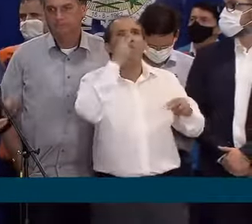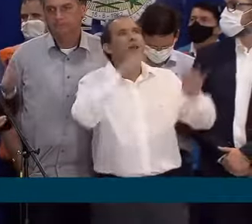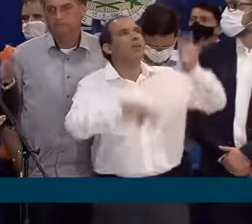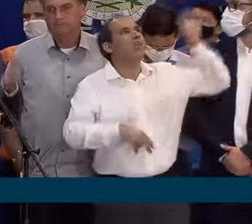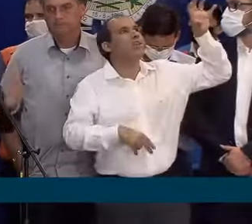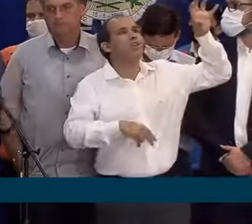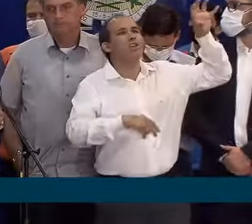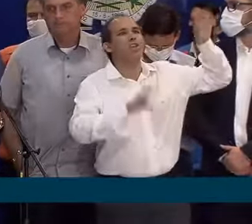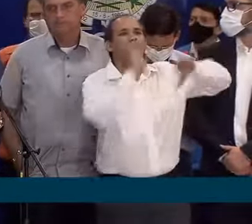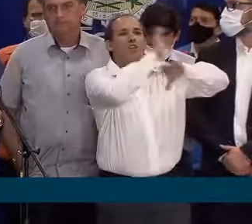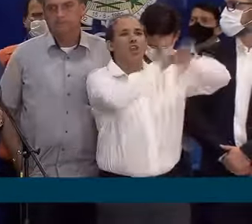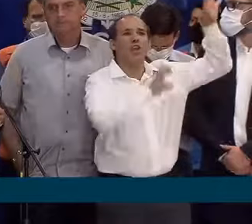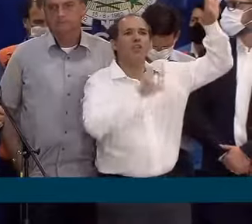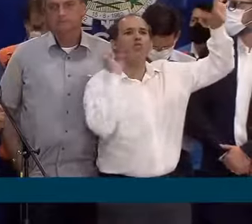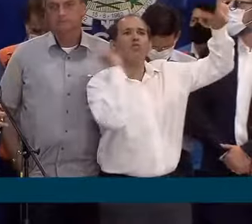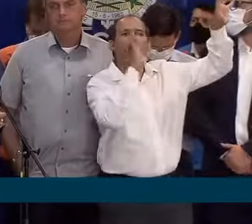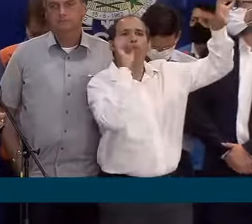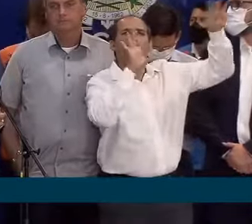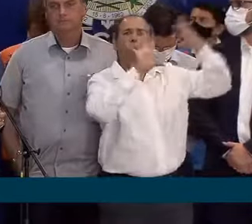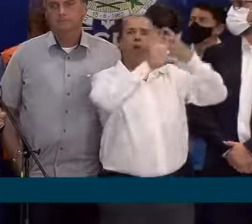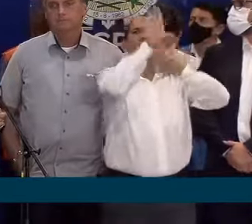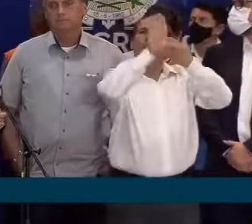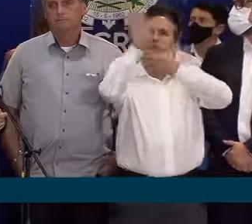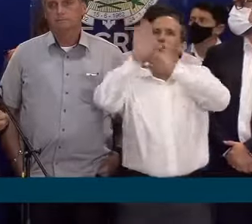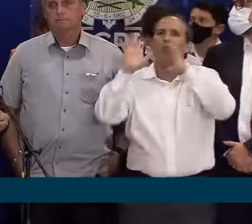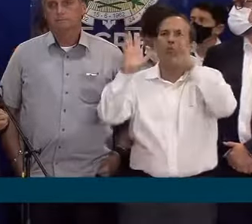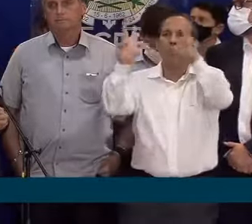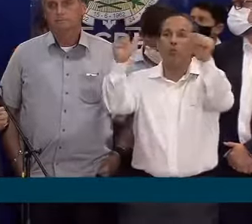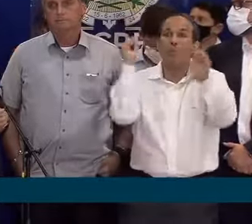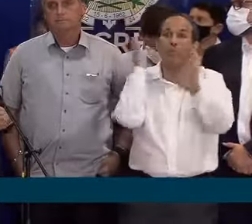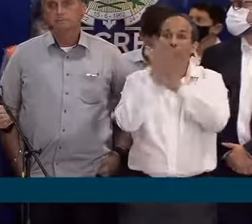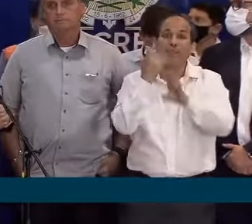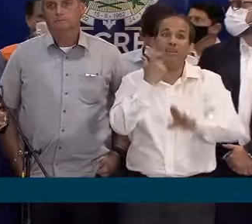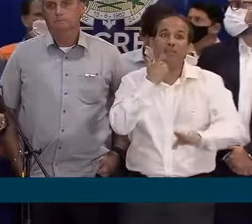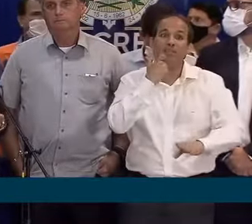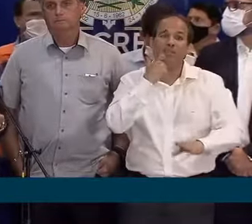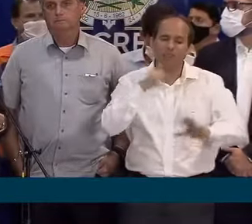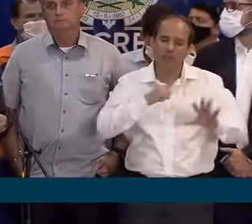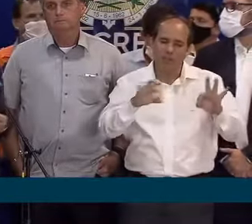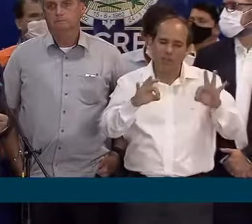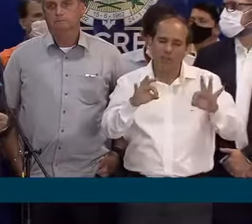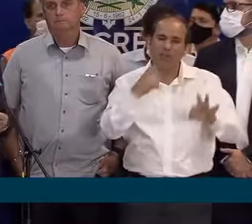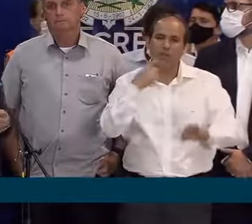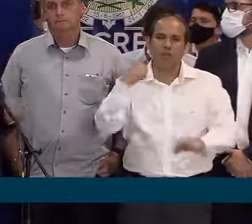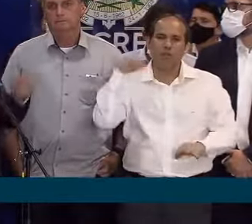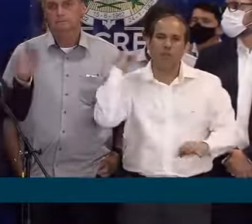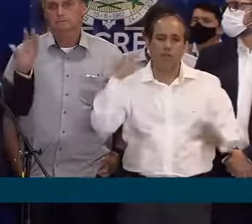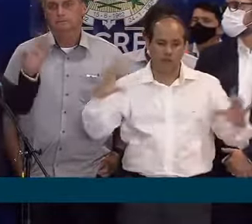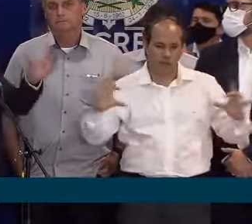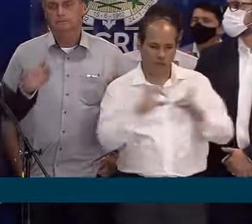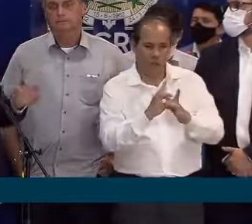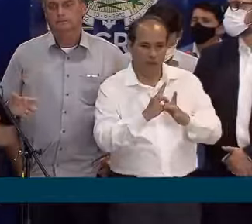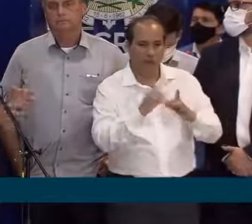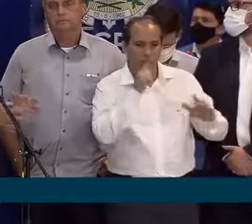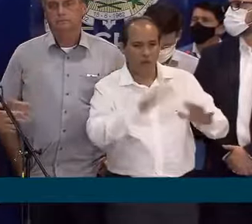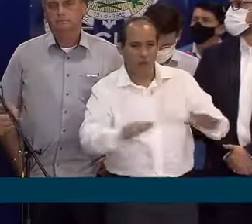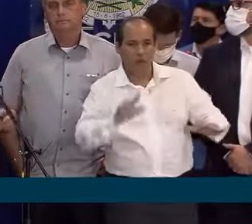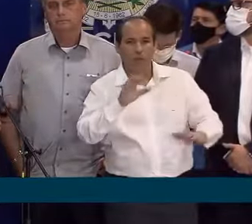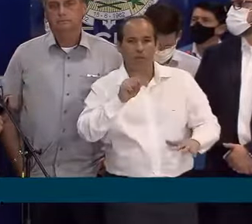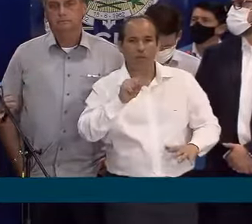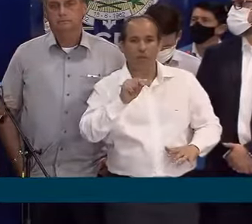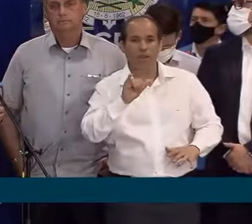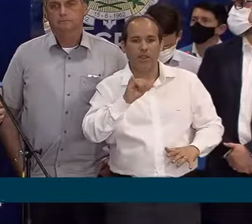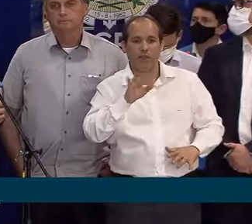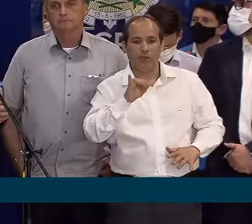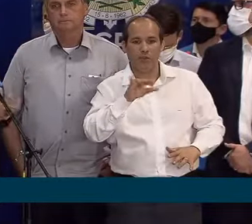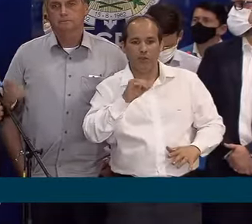18, eu tenho certeza que de uma vez por todas vai ligar de o Pacífico com o Atlântico através dessa